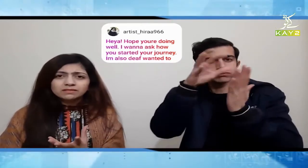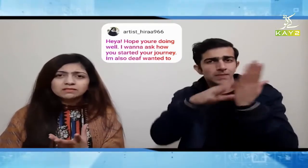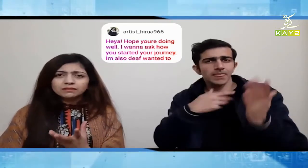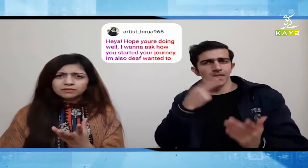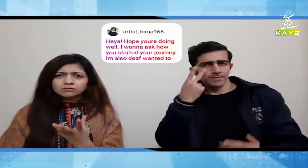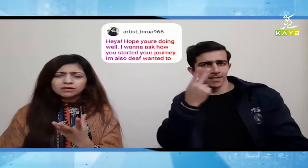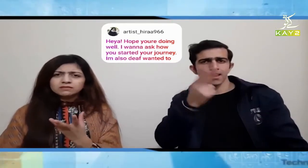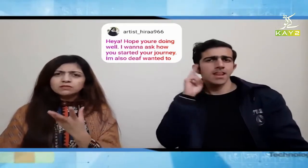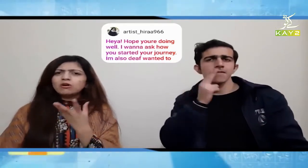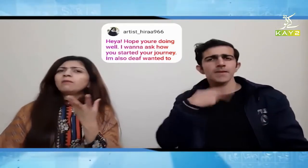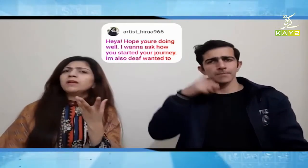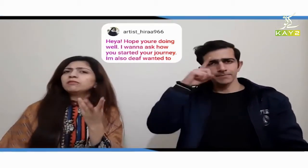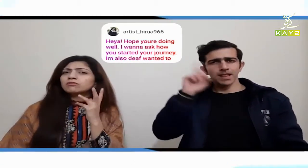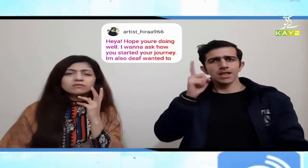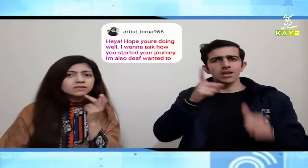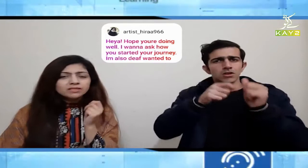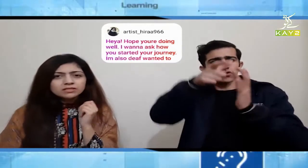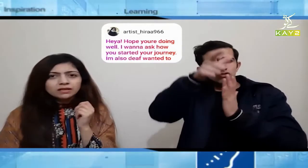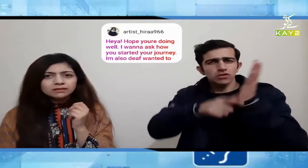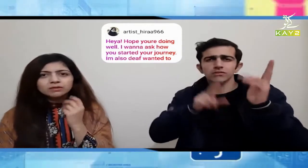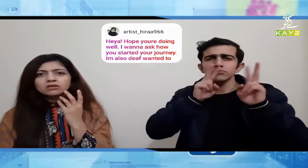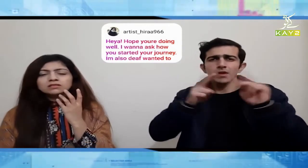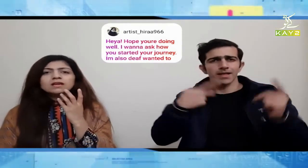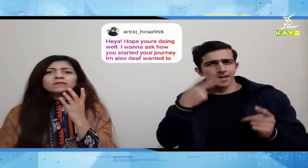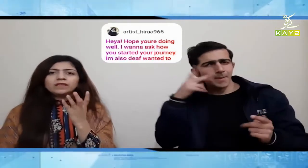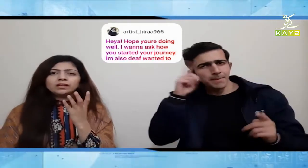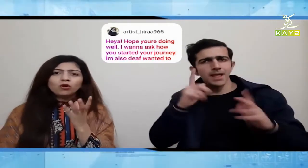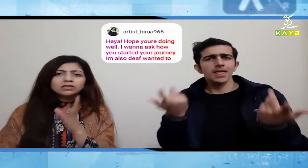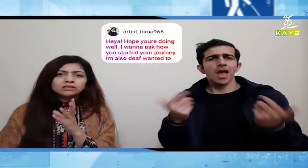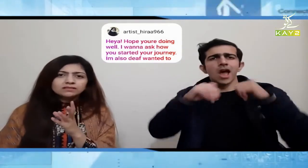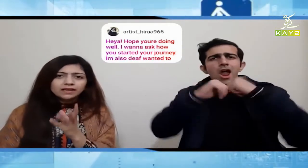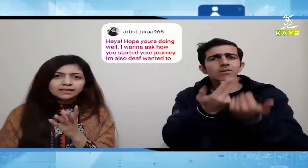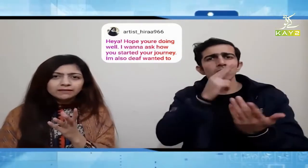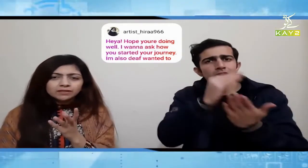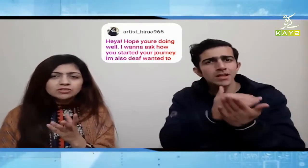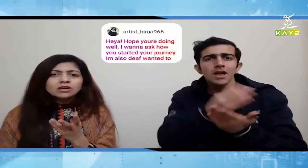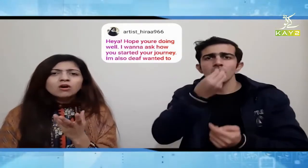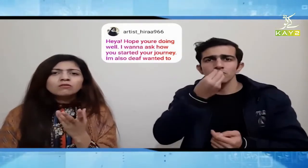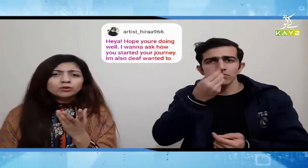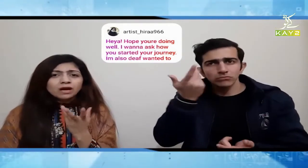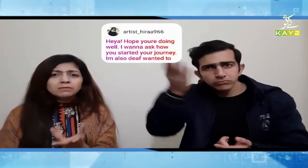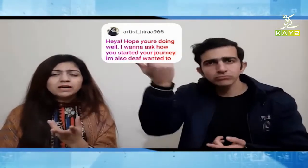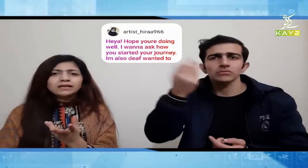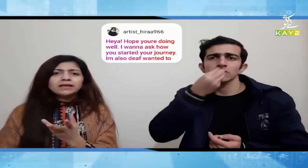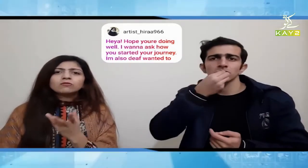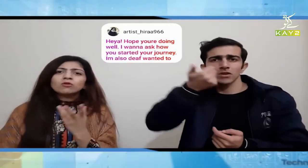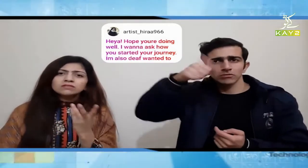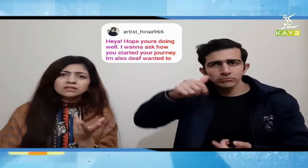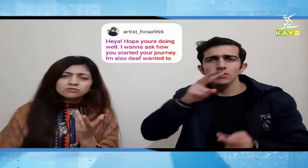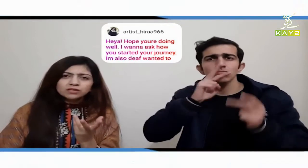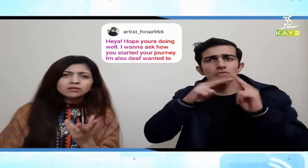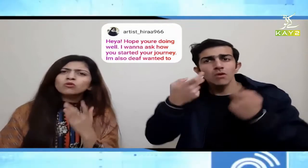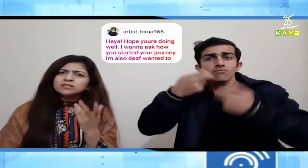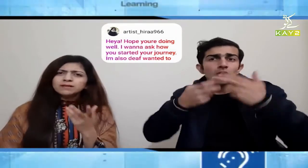डिफरेंट प्लेसेस एंड रेस्टोरेंट्स के, जो हम डेफ लोगों को समझ नहीं आते बिकॉज दे आर नॉट इन द साइन लैंग्वेज, और वो क्या बता रहे हैं, कौन